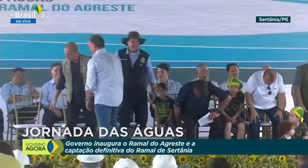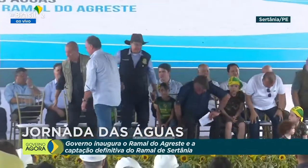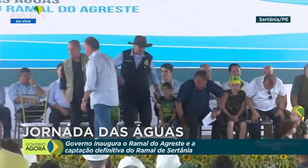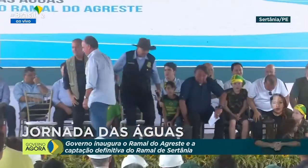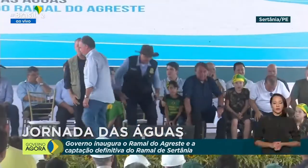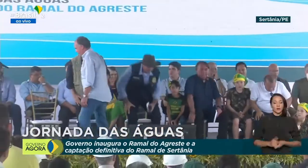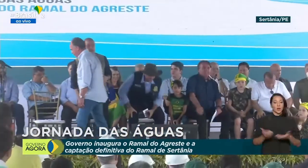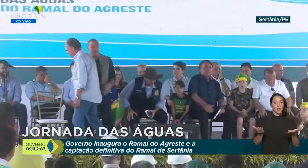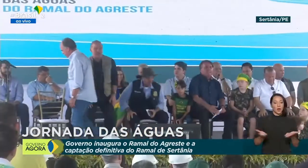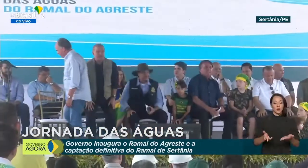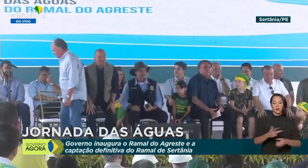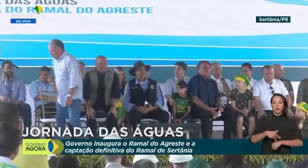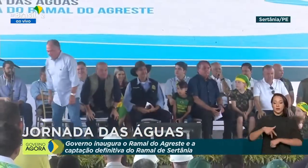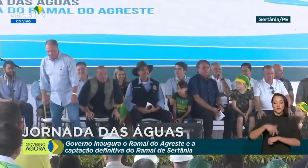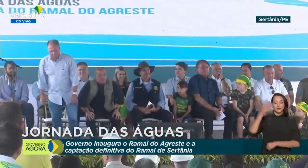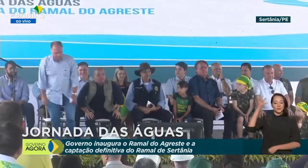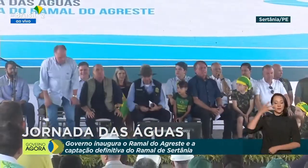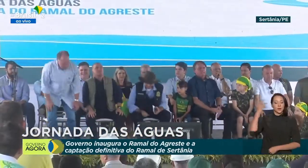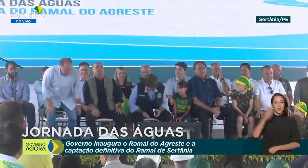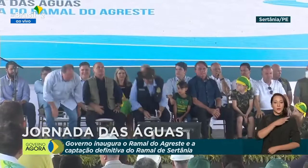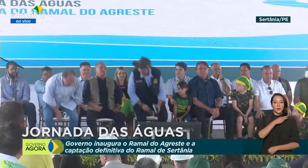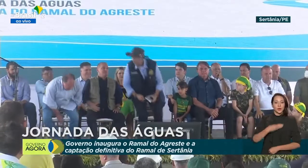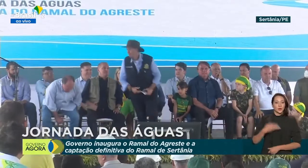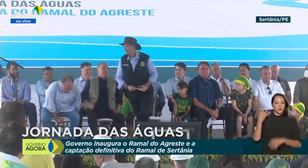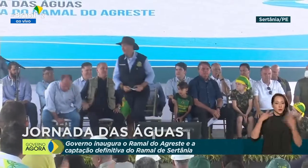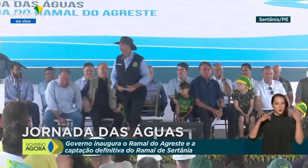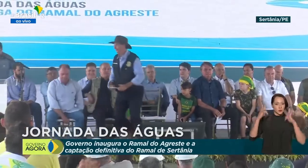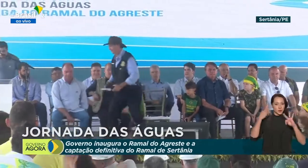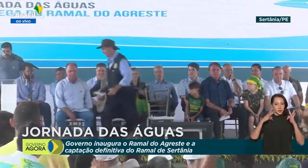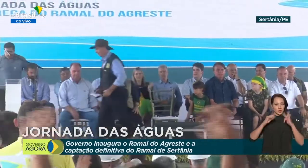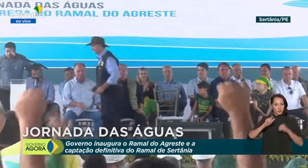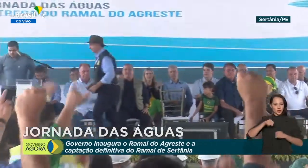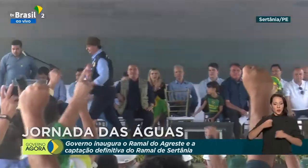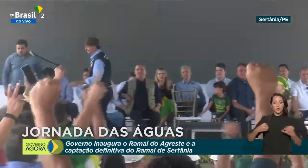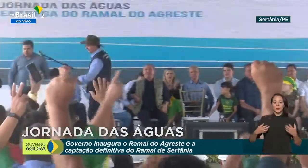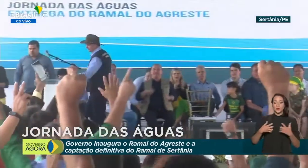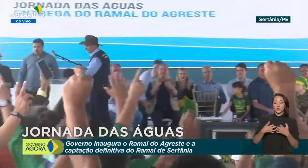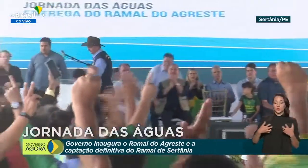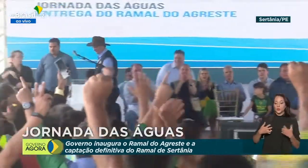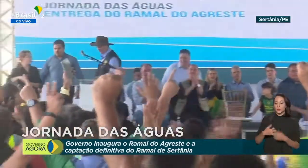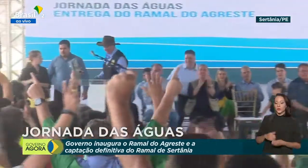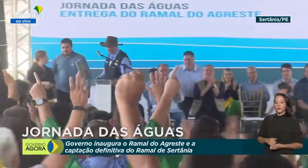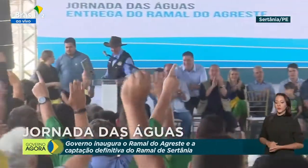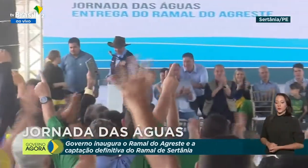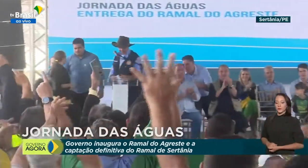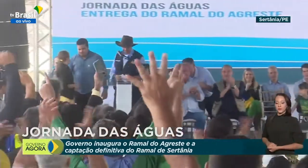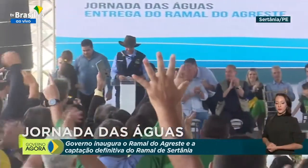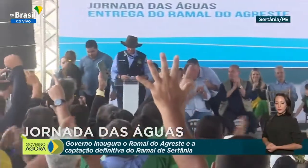Fará uso da palavra o ministro do Turismo, Gilson Machado.